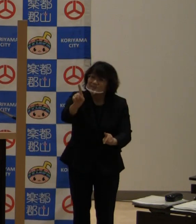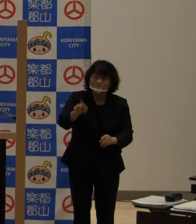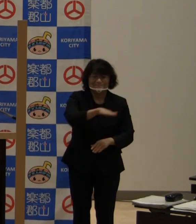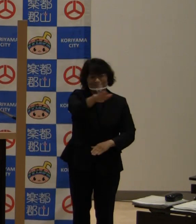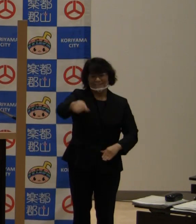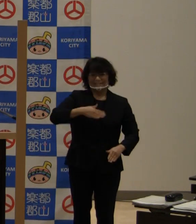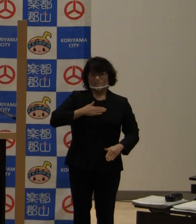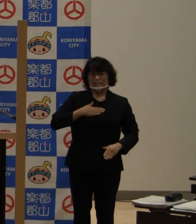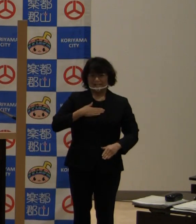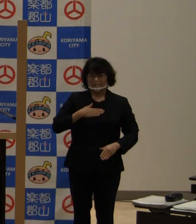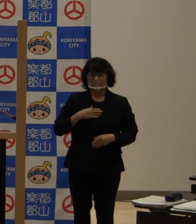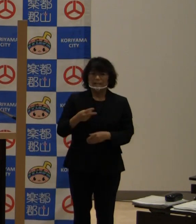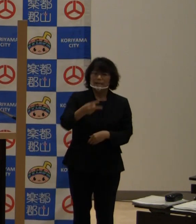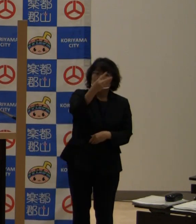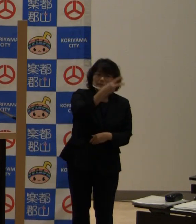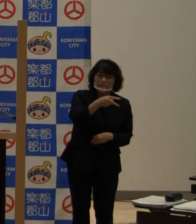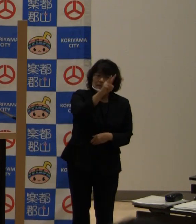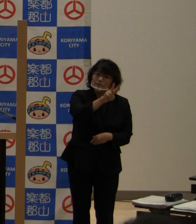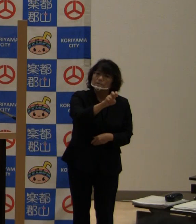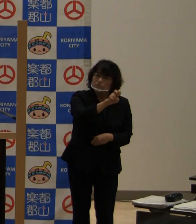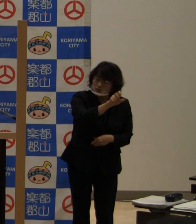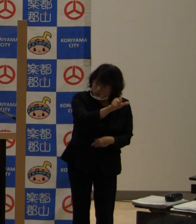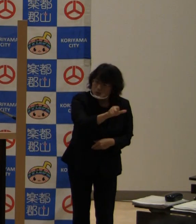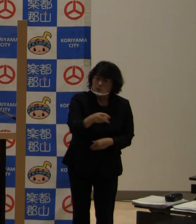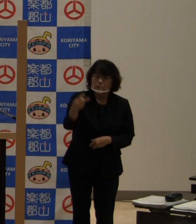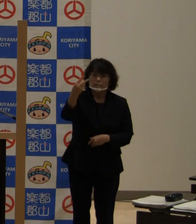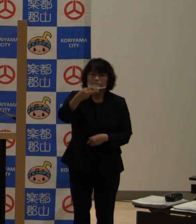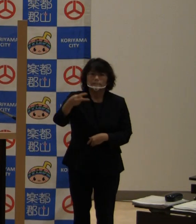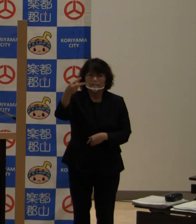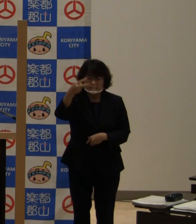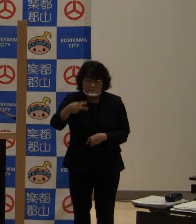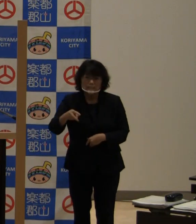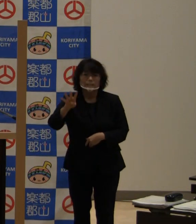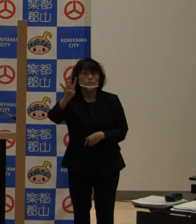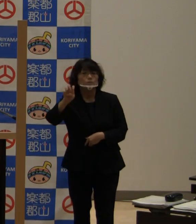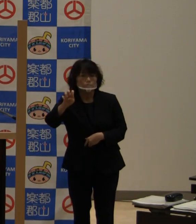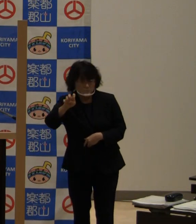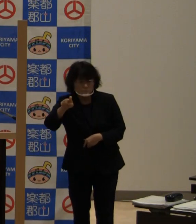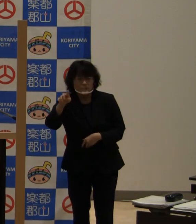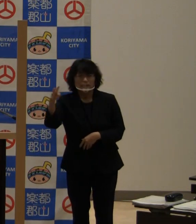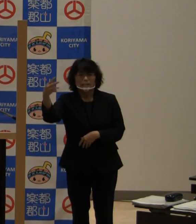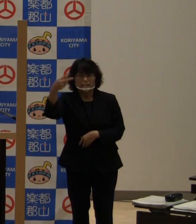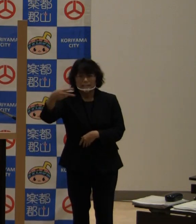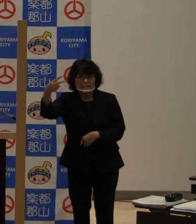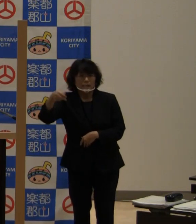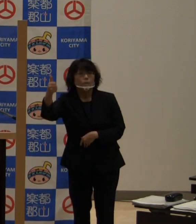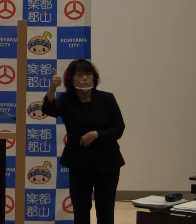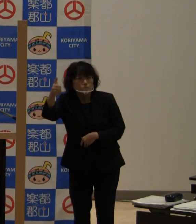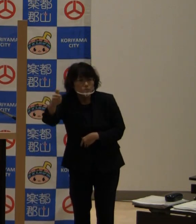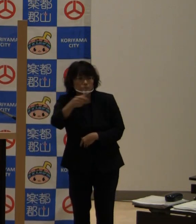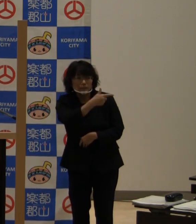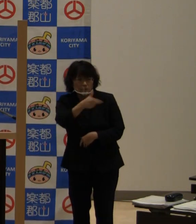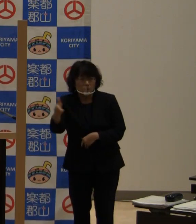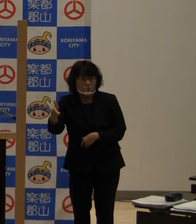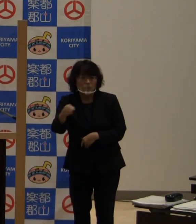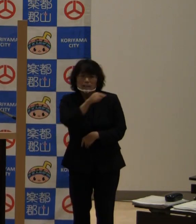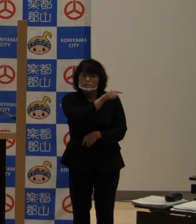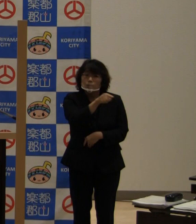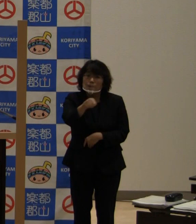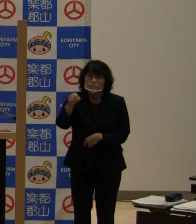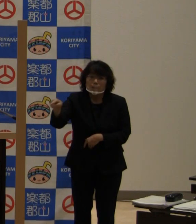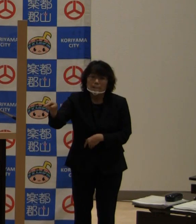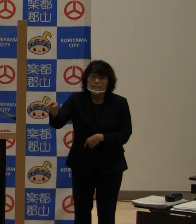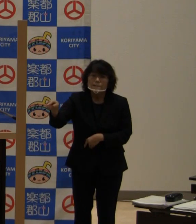ように2025年、2030年、2040年、2050年と、その資料にございますようにそれぞれです